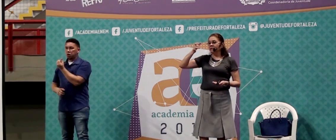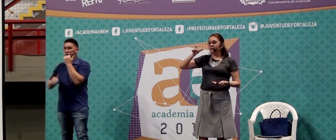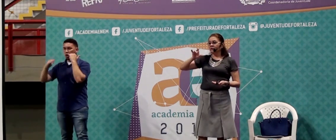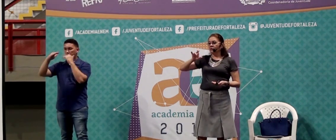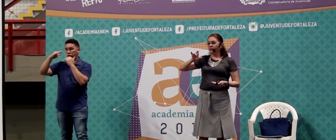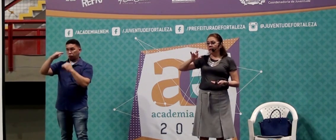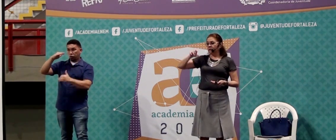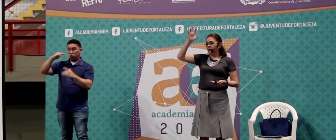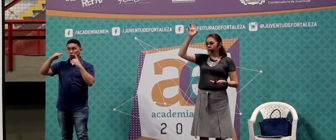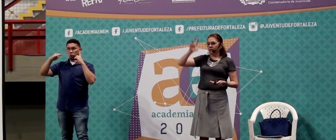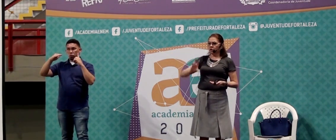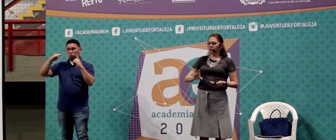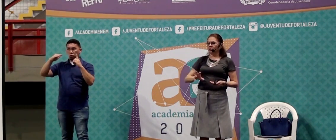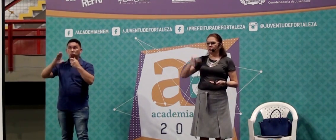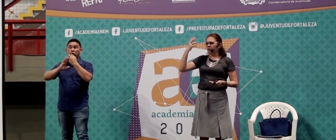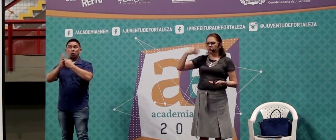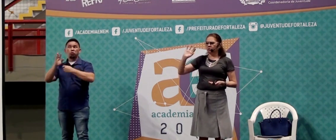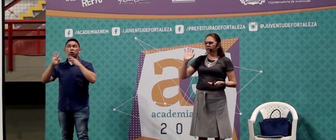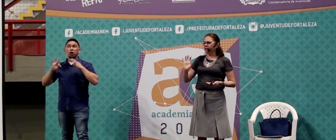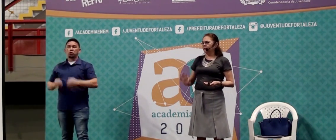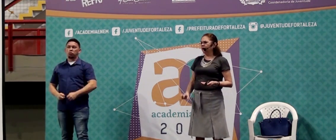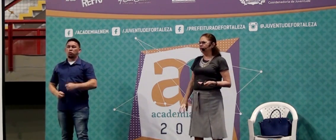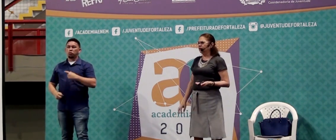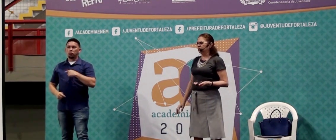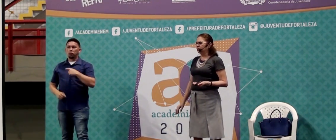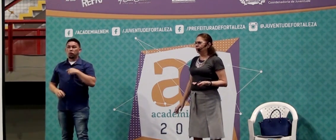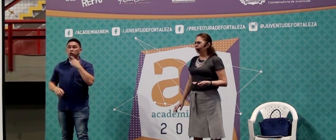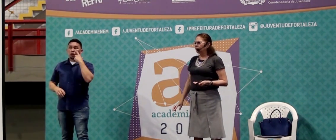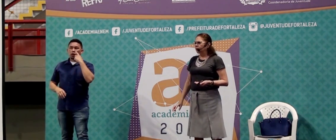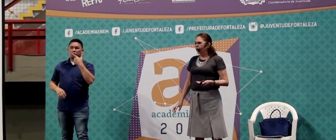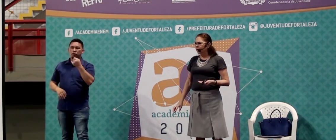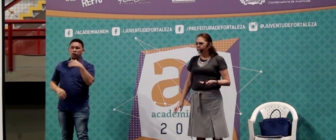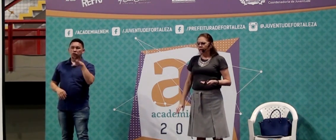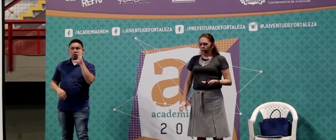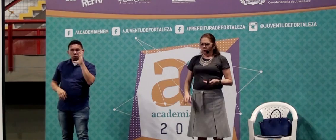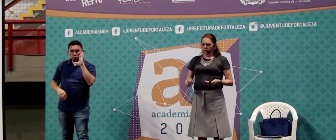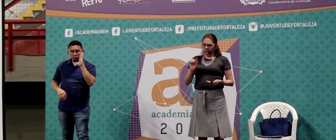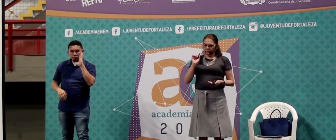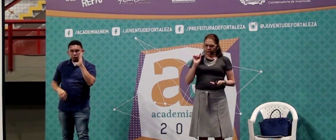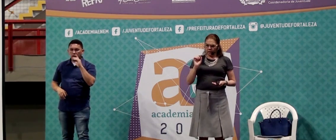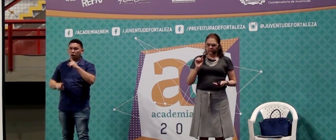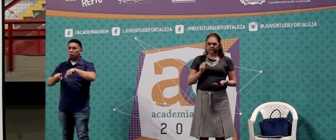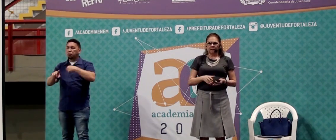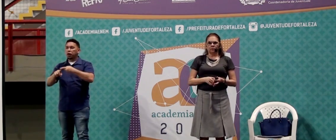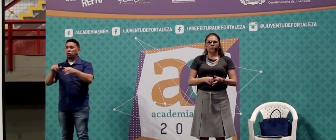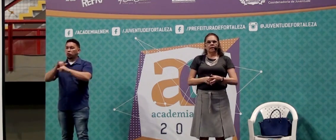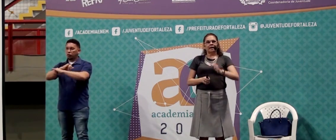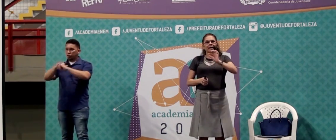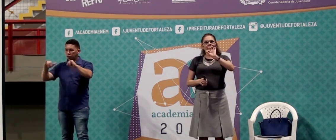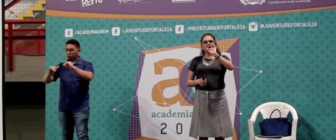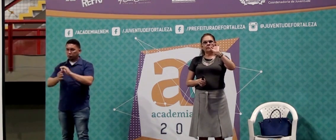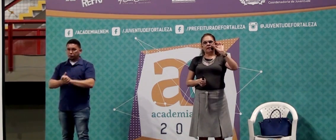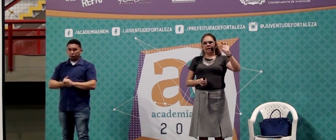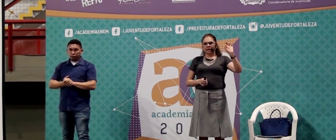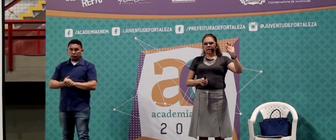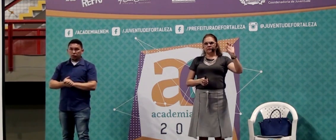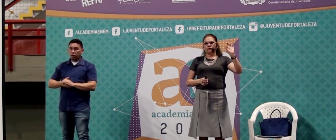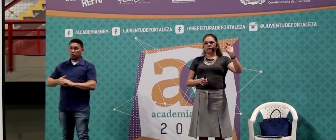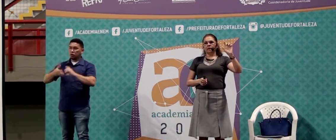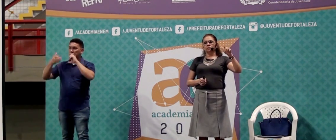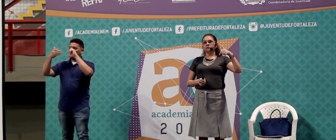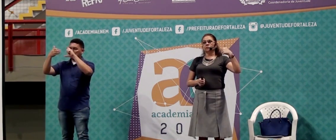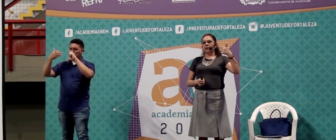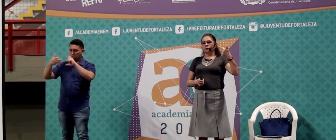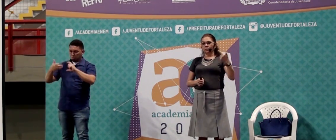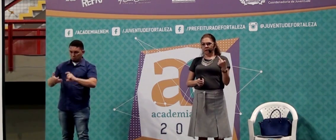No desenvolvimento, não é o texto todo não. O texto todo tem que ter mais de 20. Tá? Outra informação. Cada